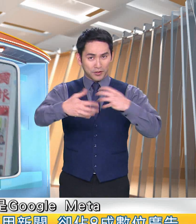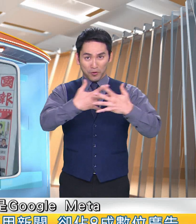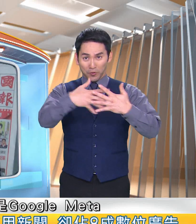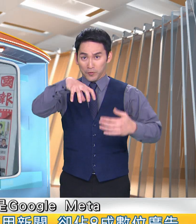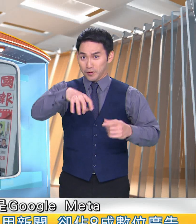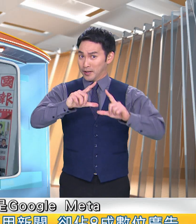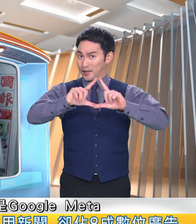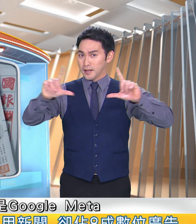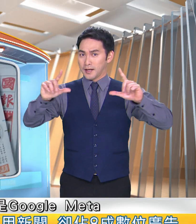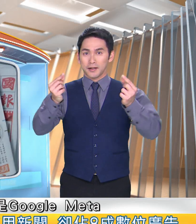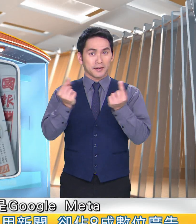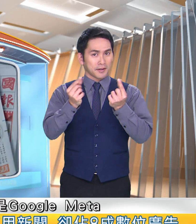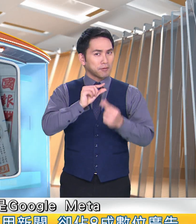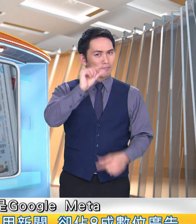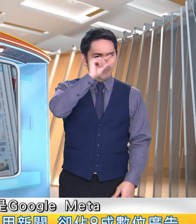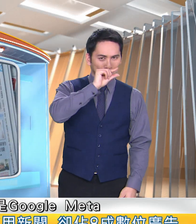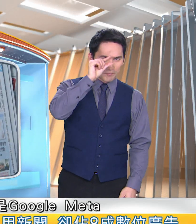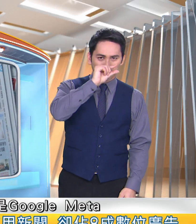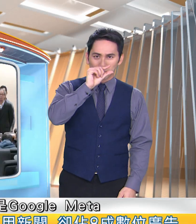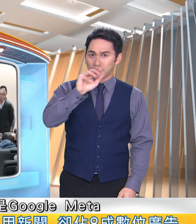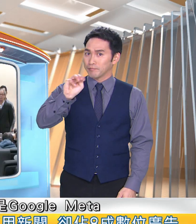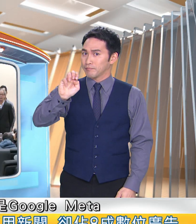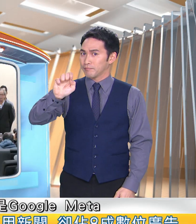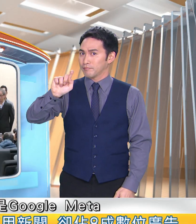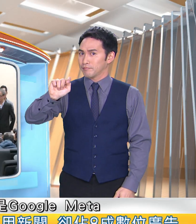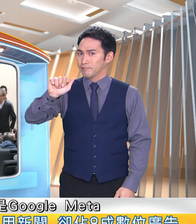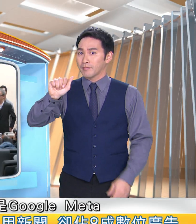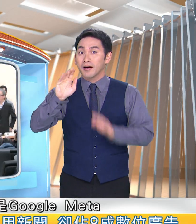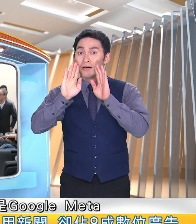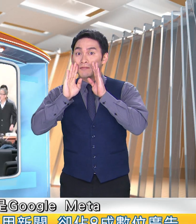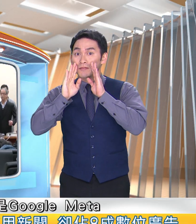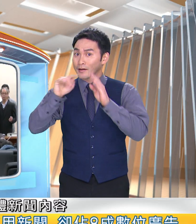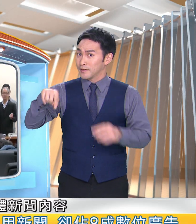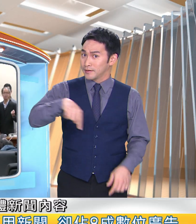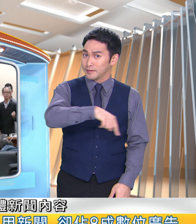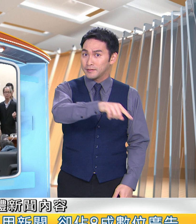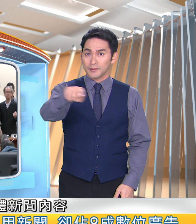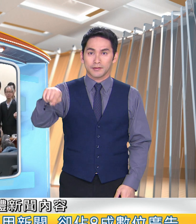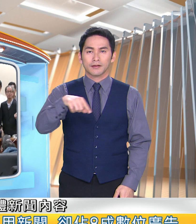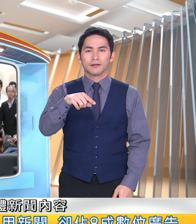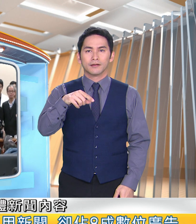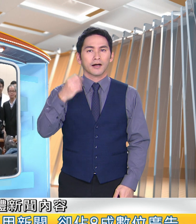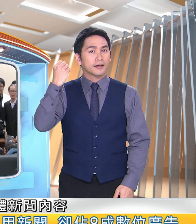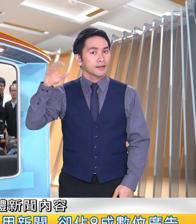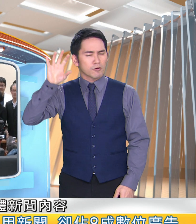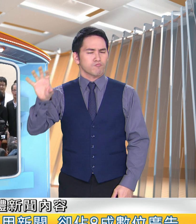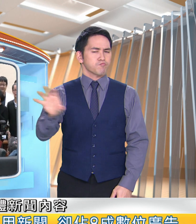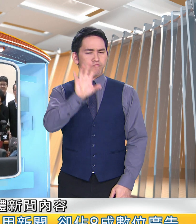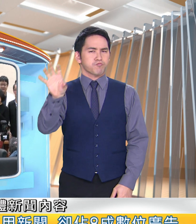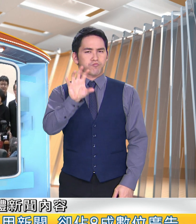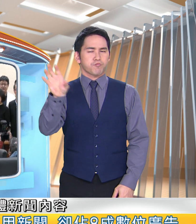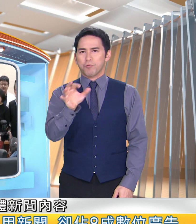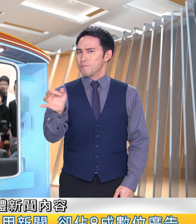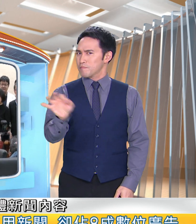大型的跨国平台，像是 Google、Meta， 长期无偿使用媒体新闻的内